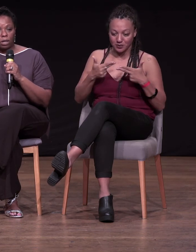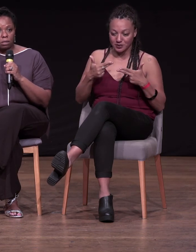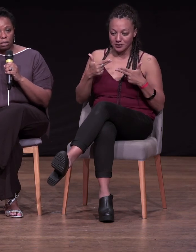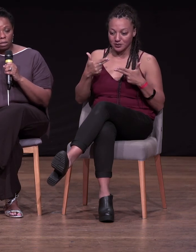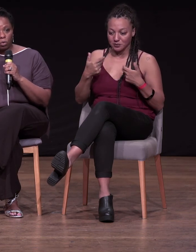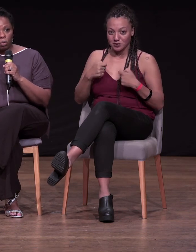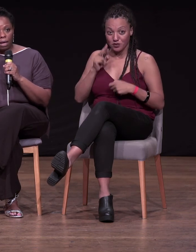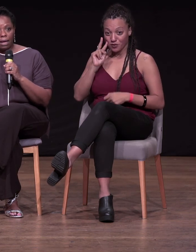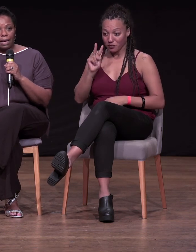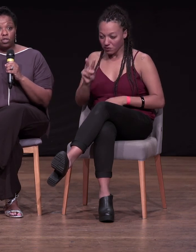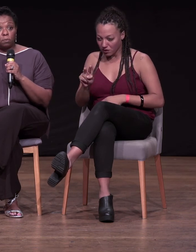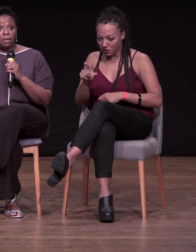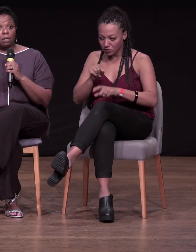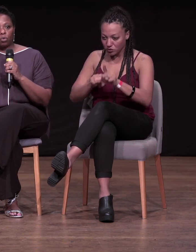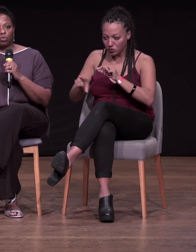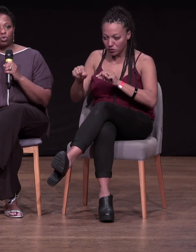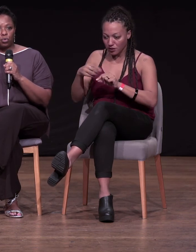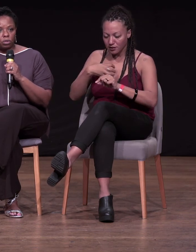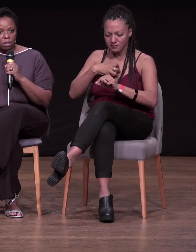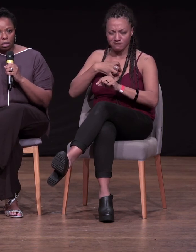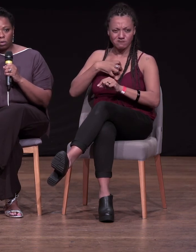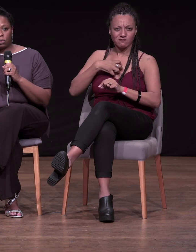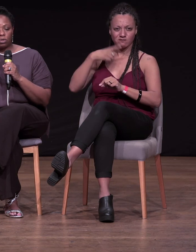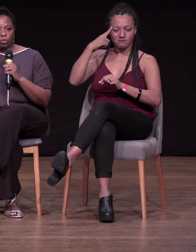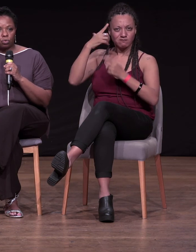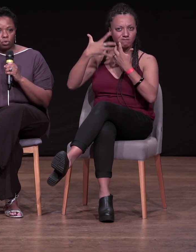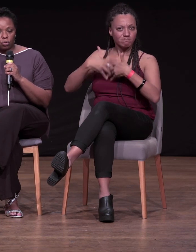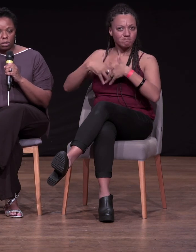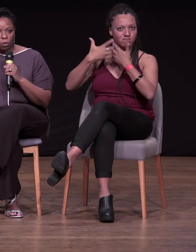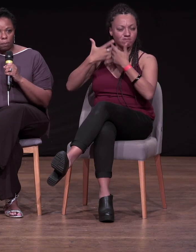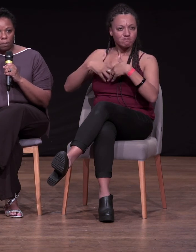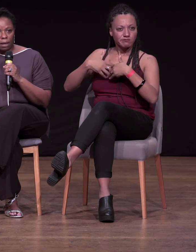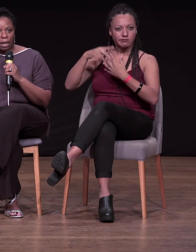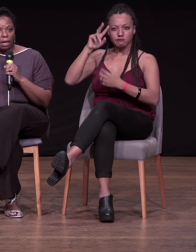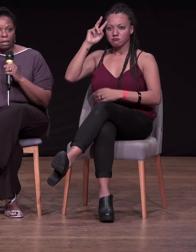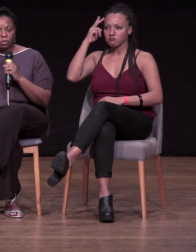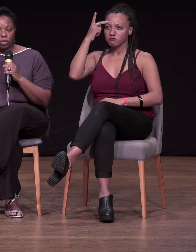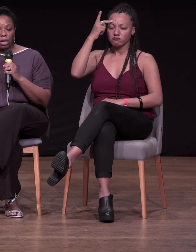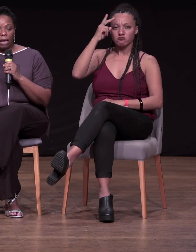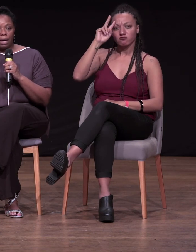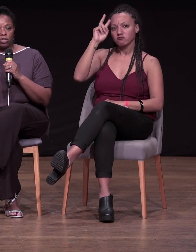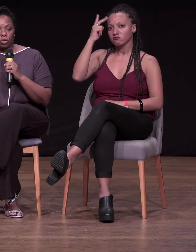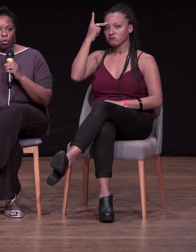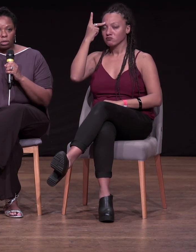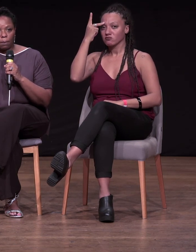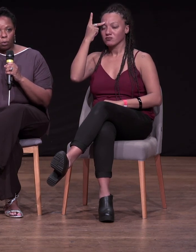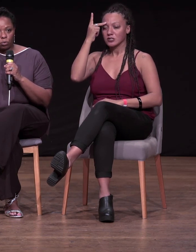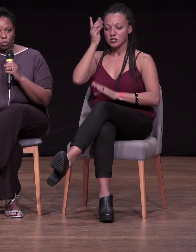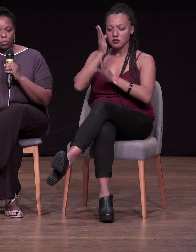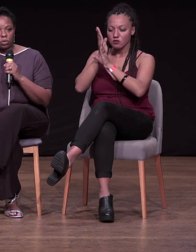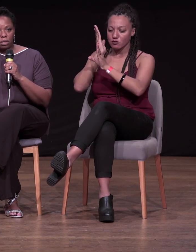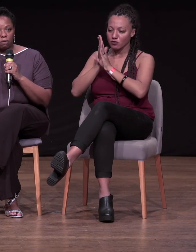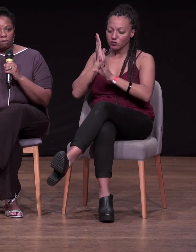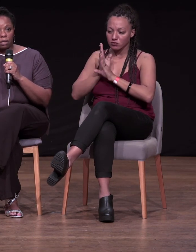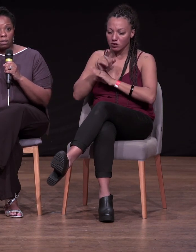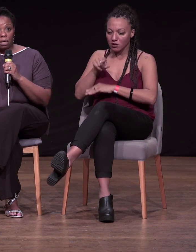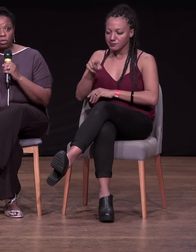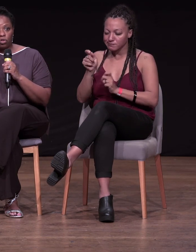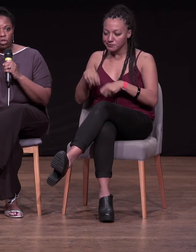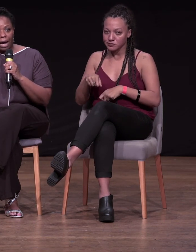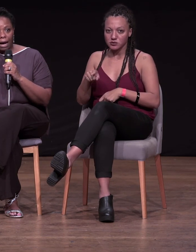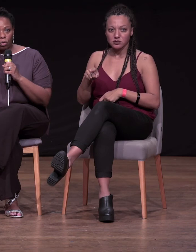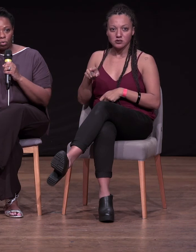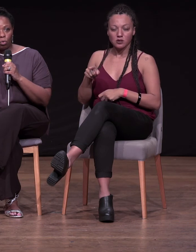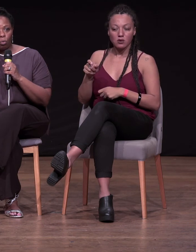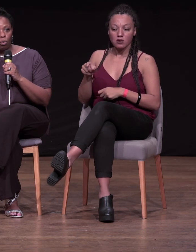de elaboração, é de minha construção e desconstrução permanente, é de encontrar pontos possíveis